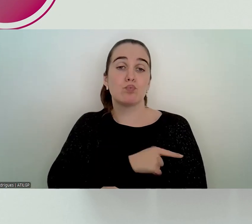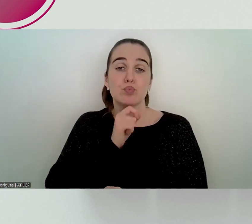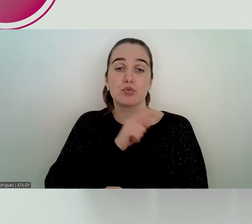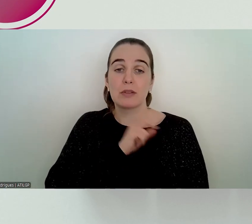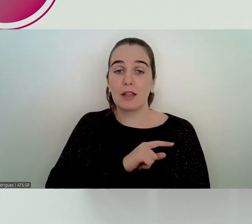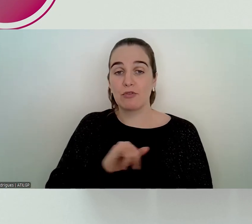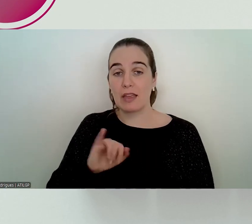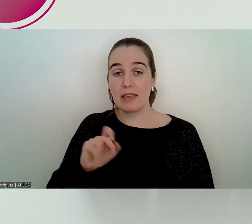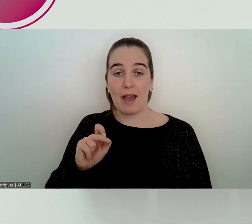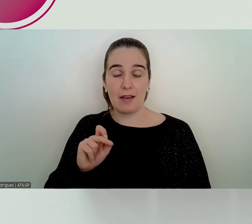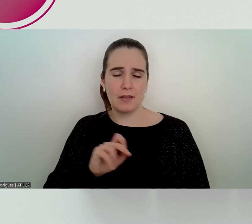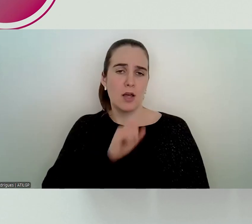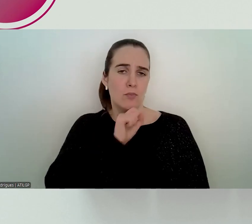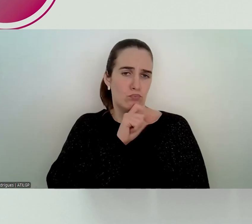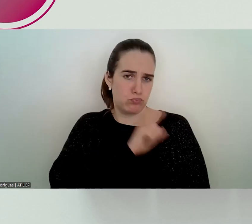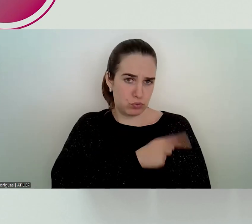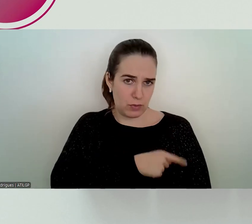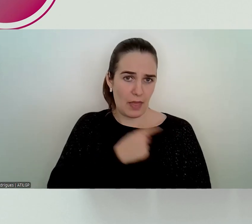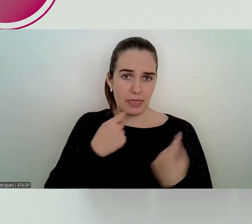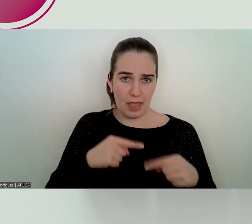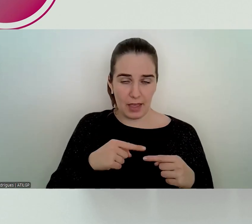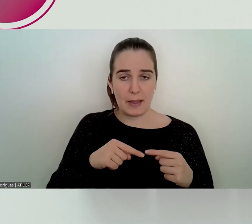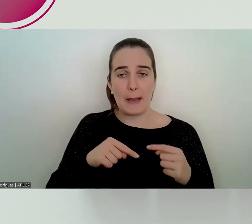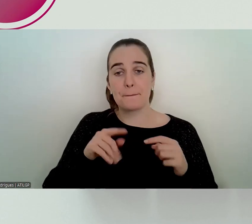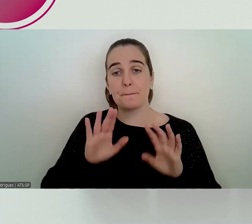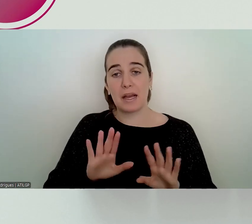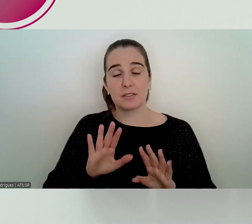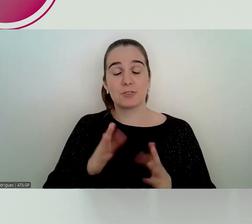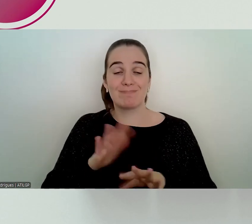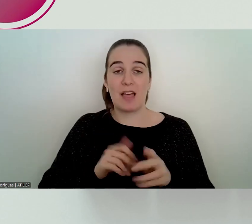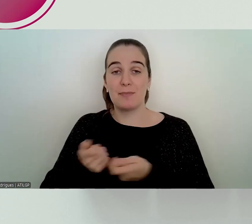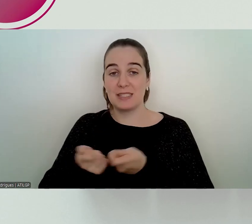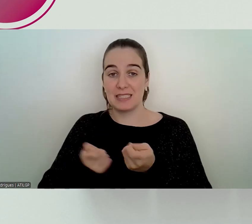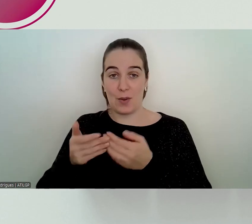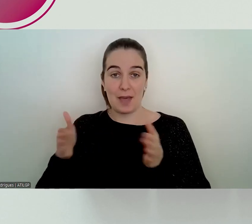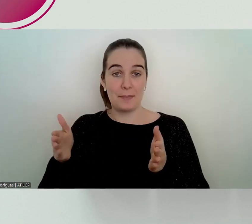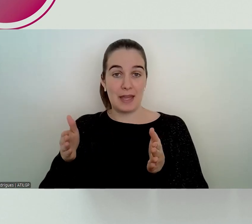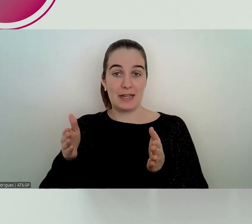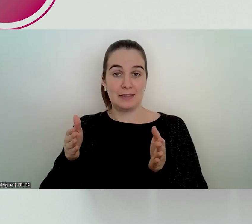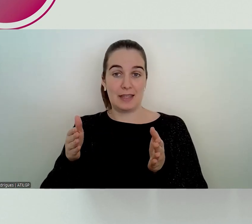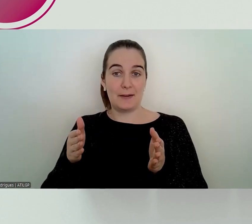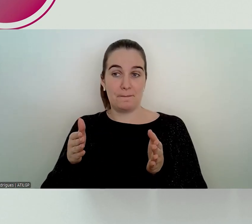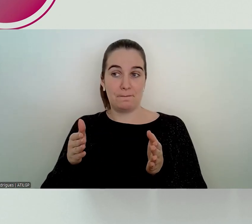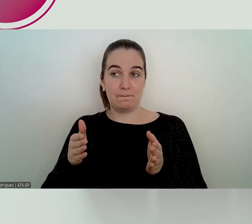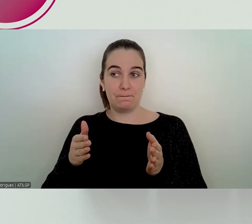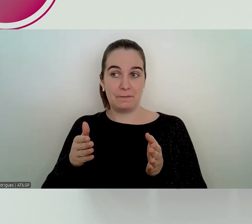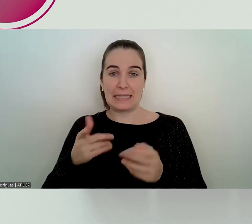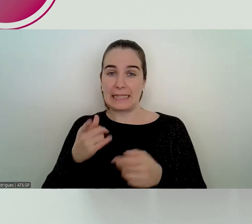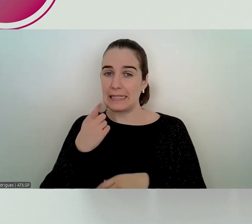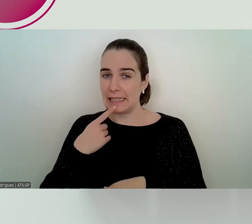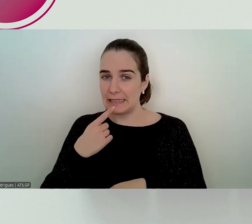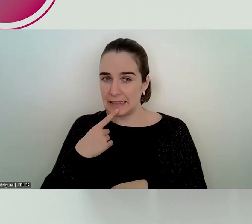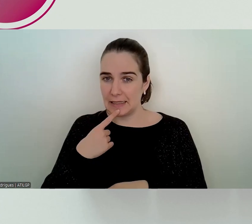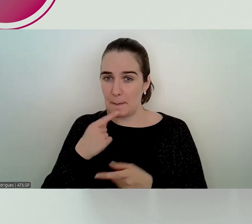da inteligência artificial, porque de facto a administração aberta não se traduz